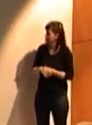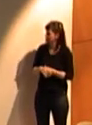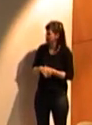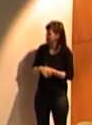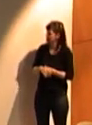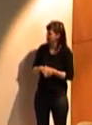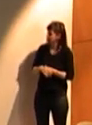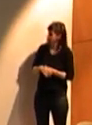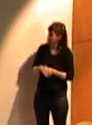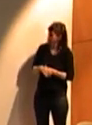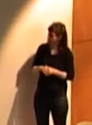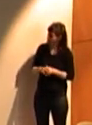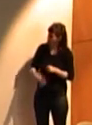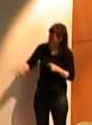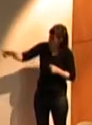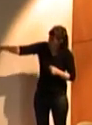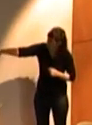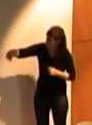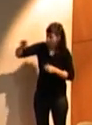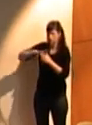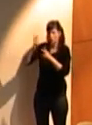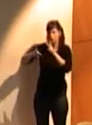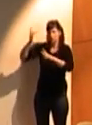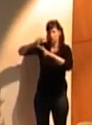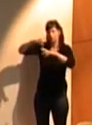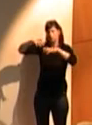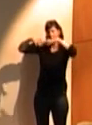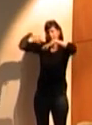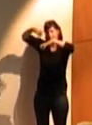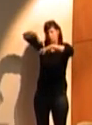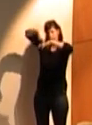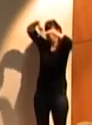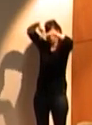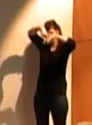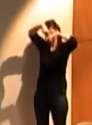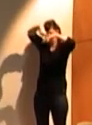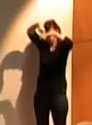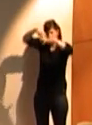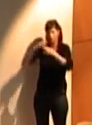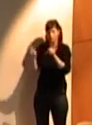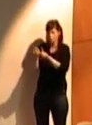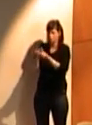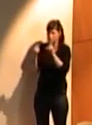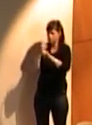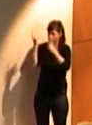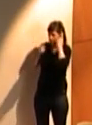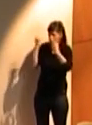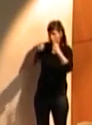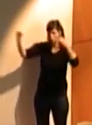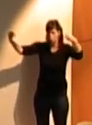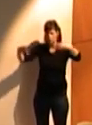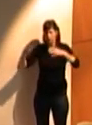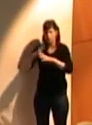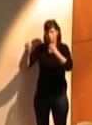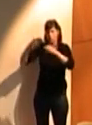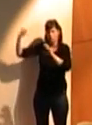Après, sur des dispositifs suspendus, la question aussi de la lumière. Est-ce qu'on était sur une lumière